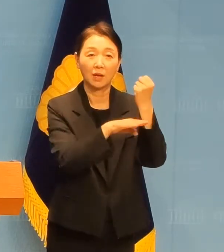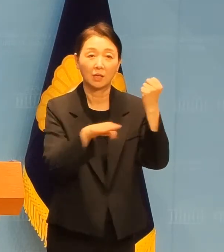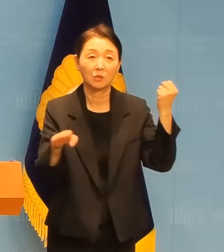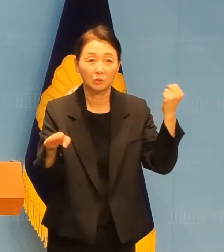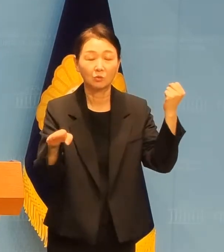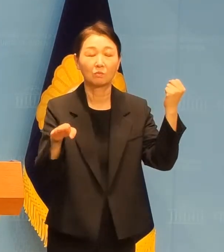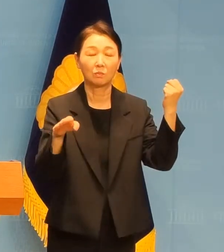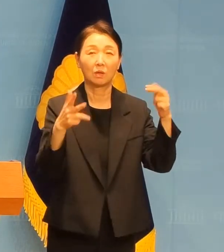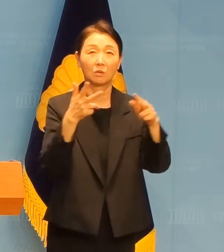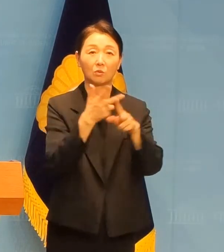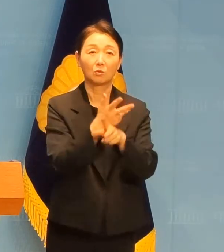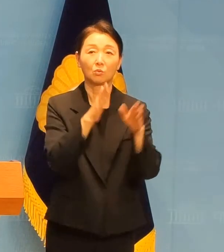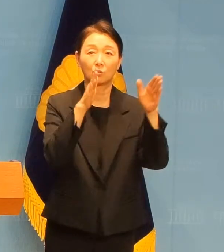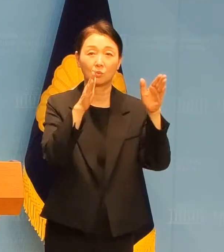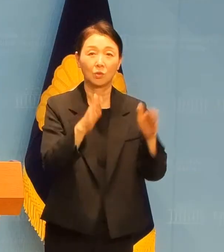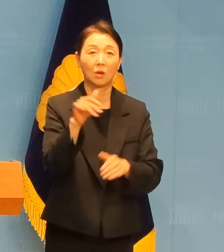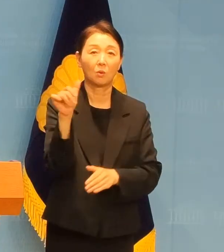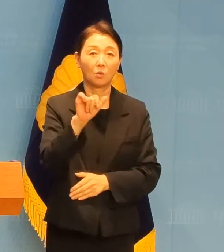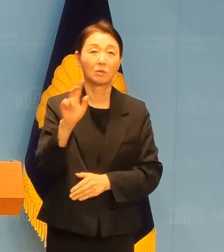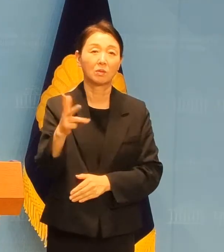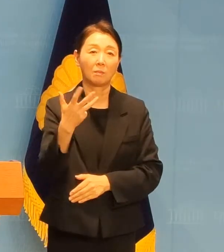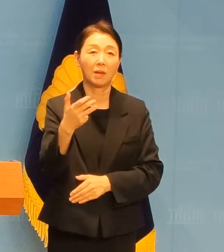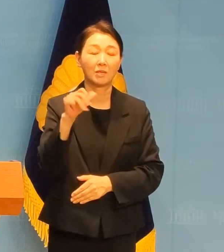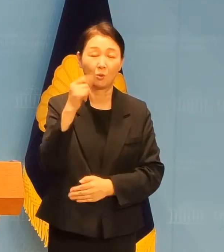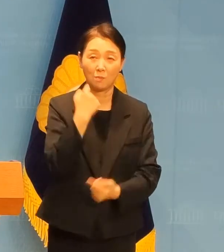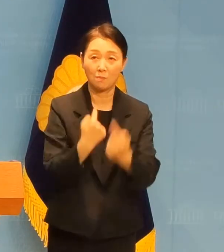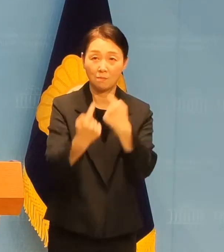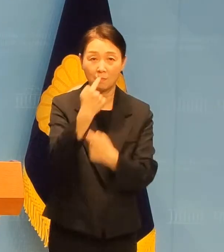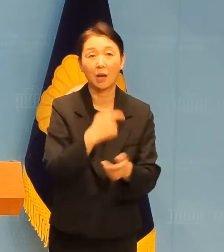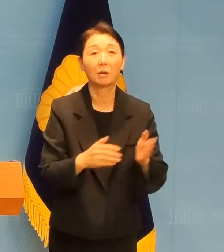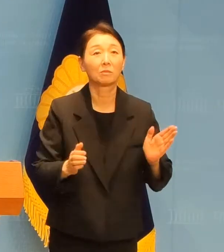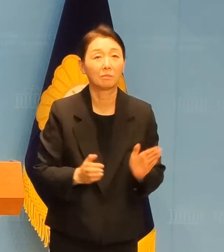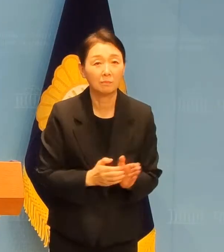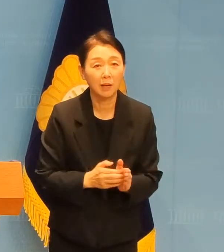한 주간 5,285명이 방문을 하였고